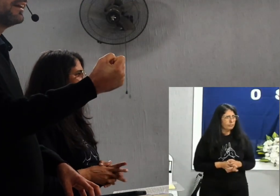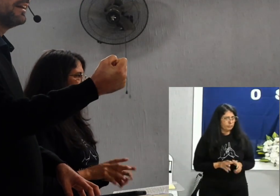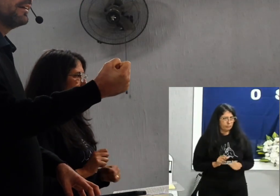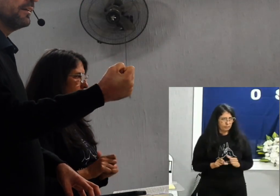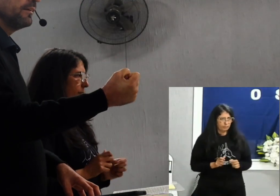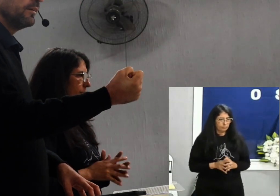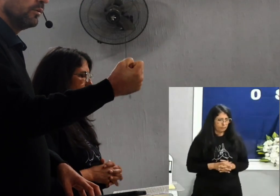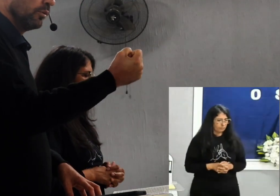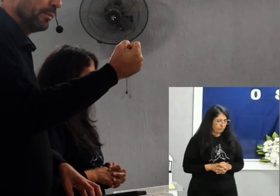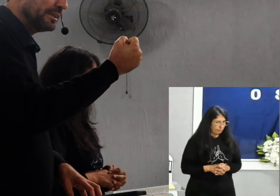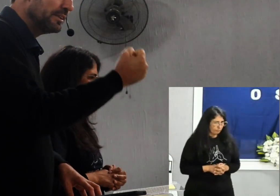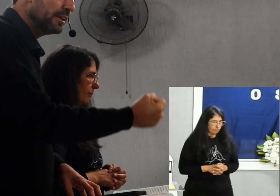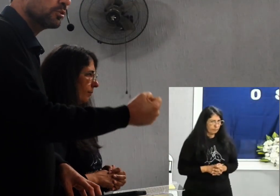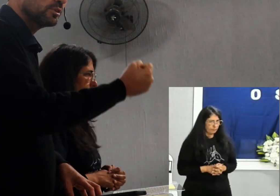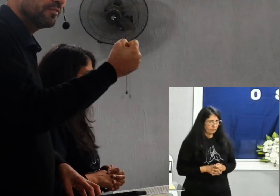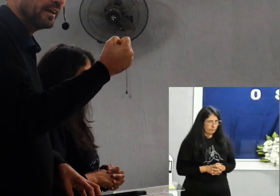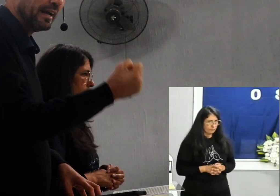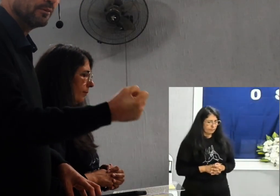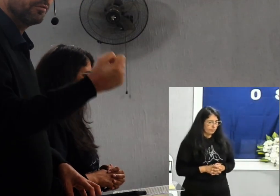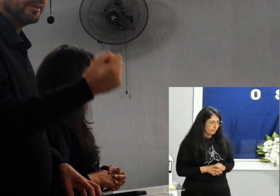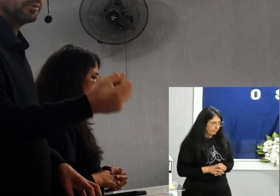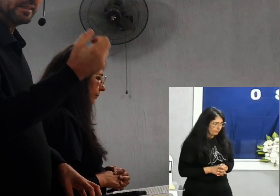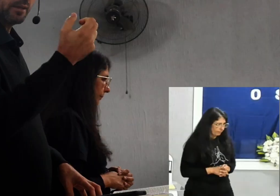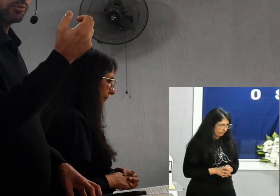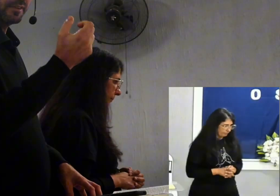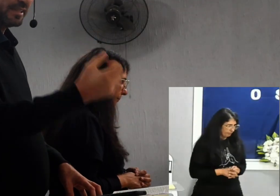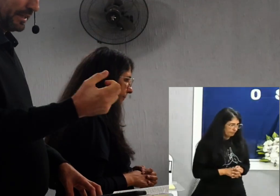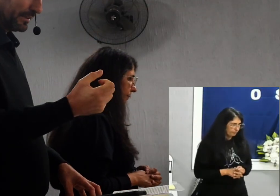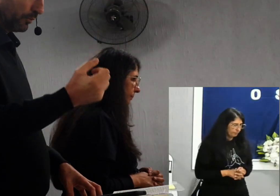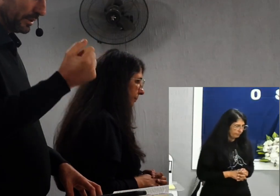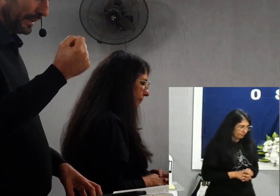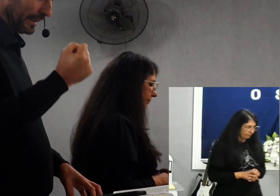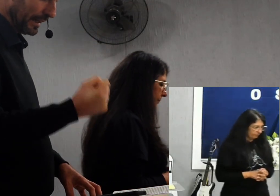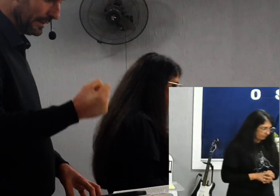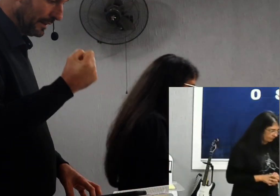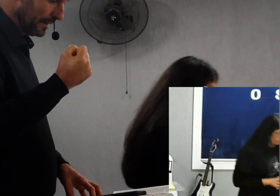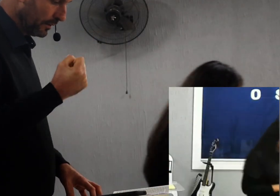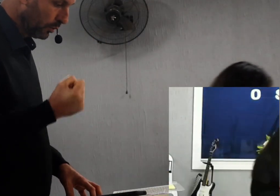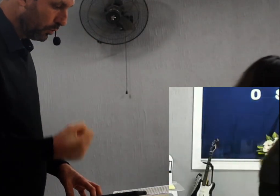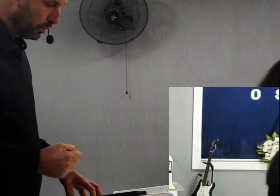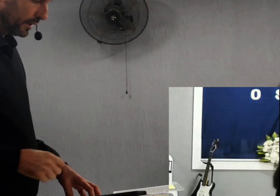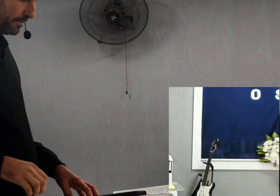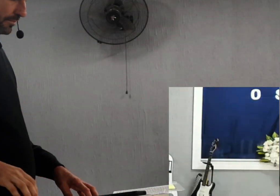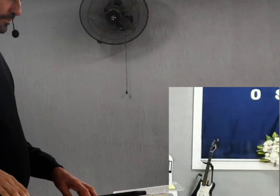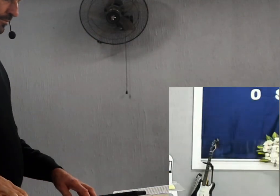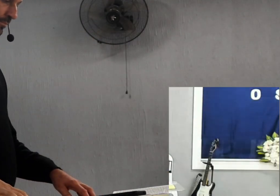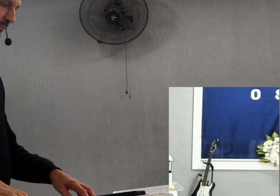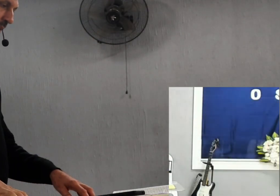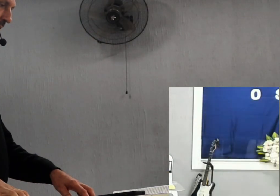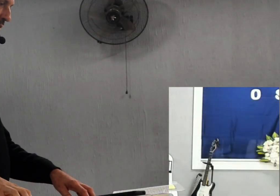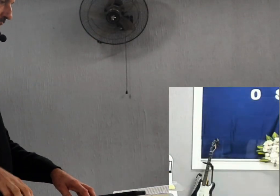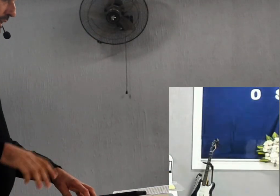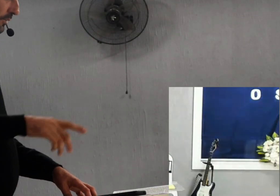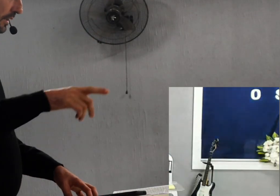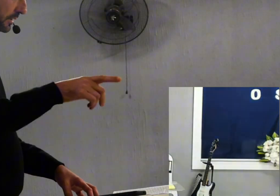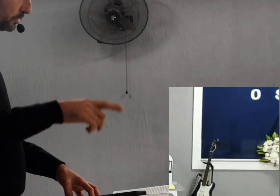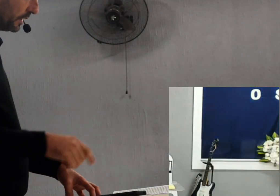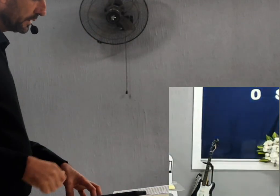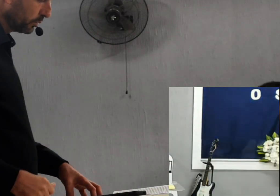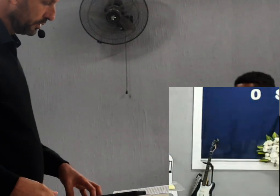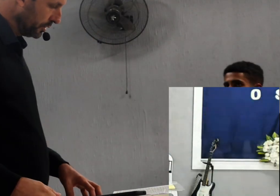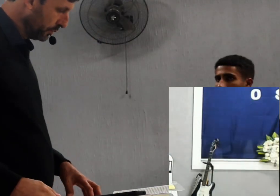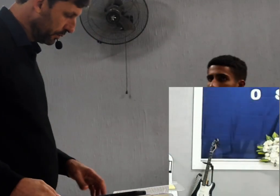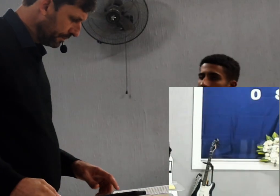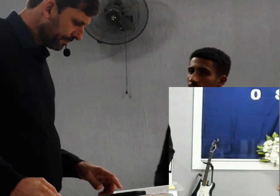mulheres. O Messias crucificado fez com que essa autossuficiência fosse declarada loucura. Sozinhos, ele